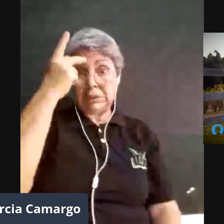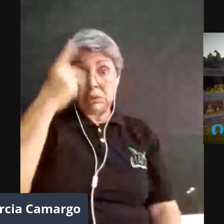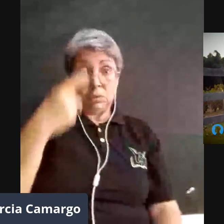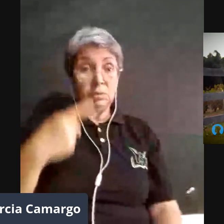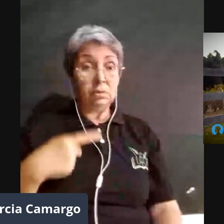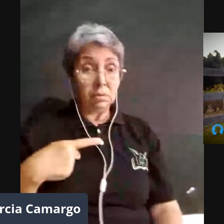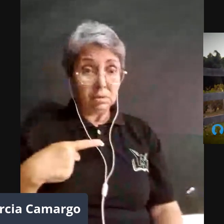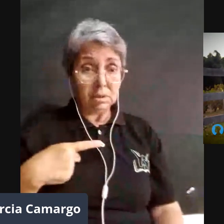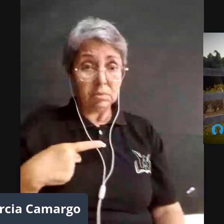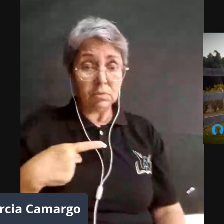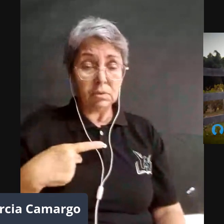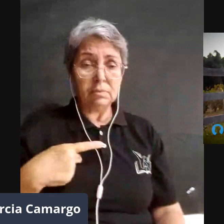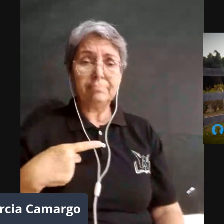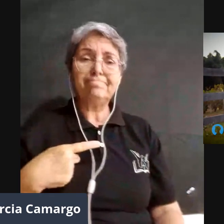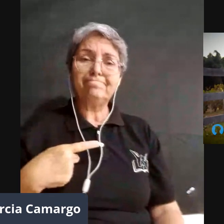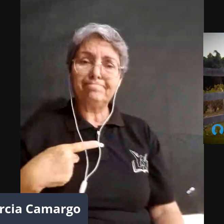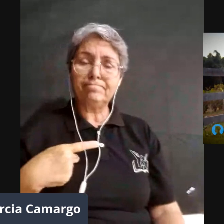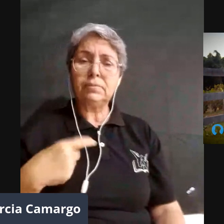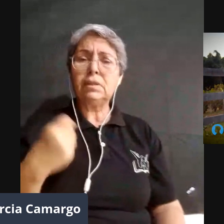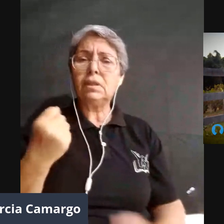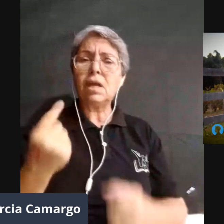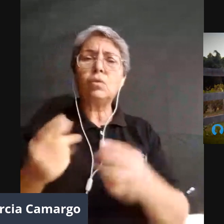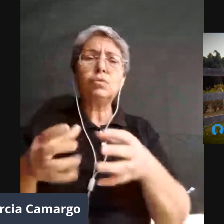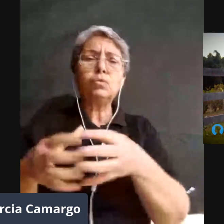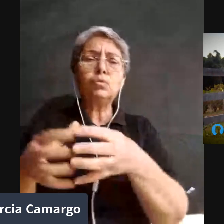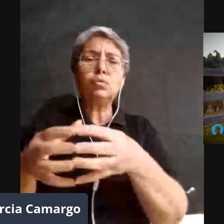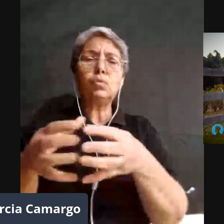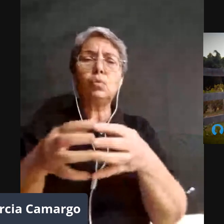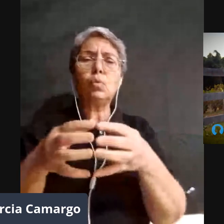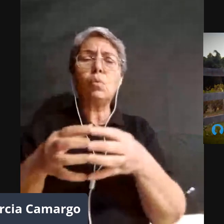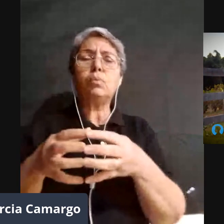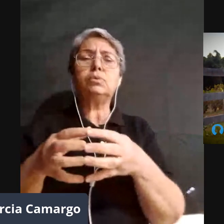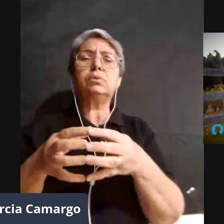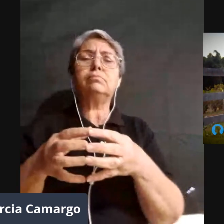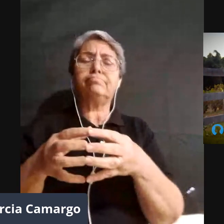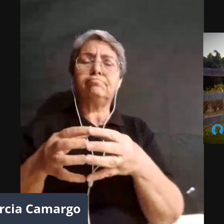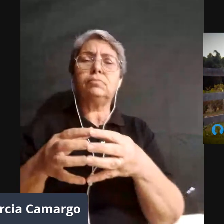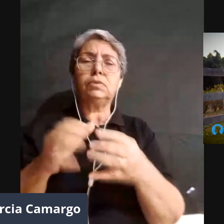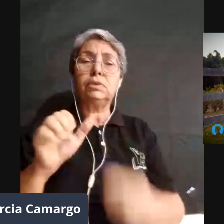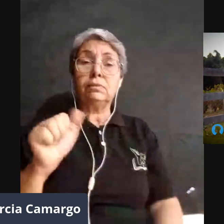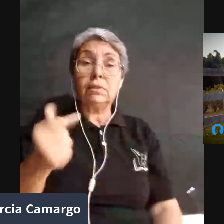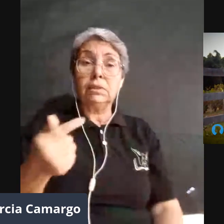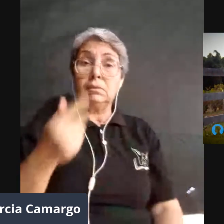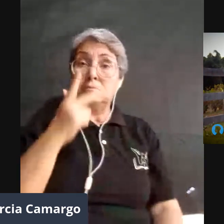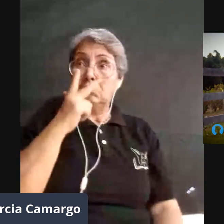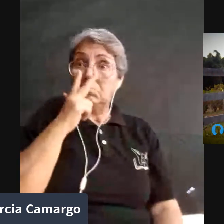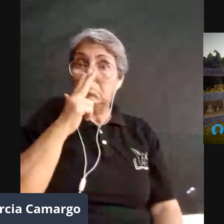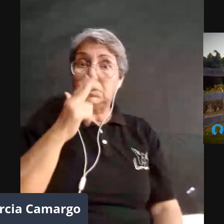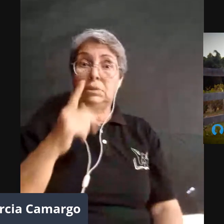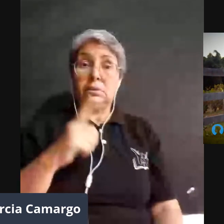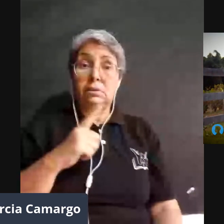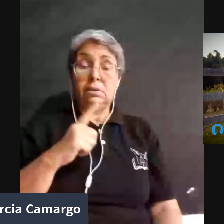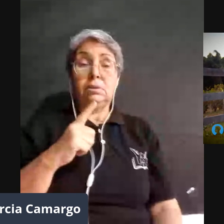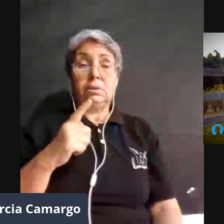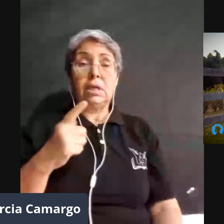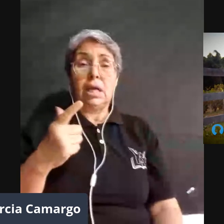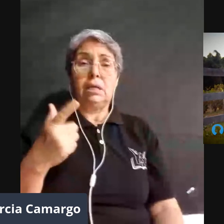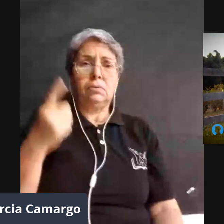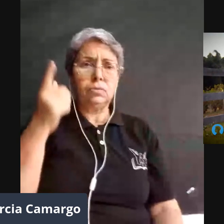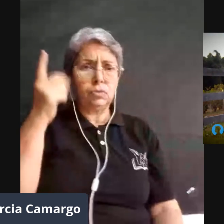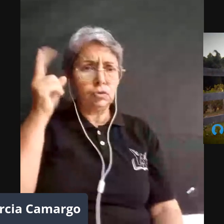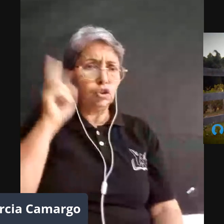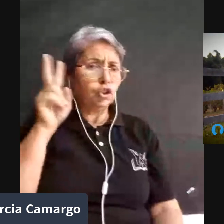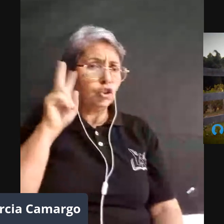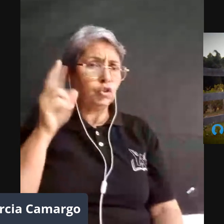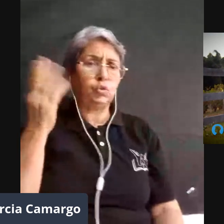Mesmo em algumas comunidades adventistas do sétimo dia, muito iluminadas, com uma rica herança histórica,